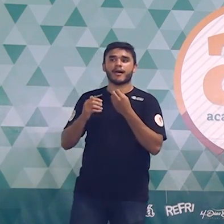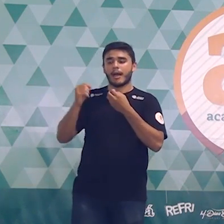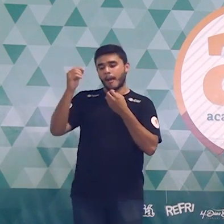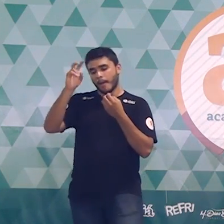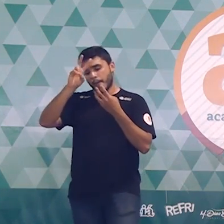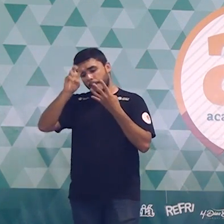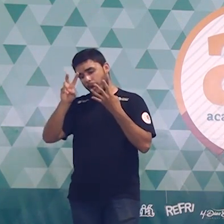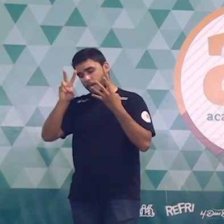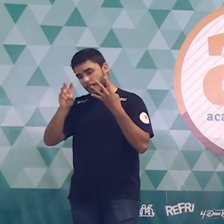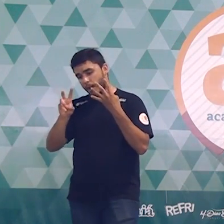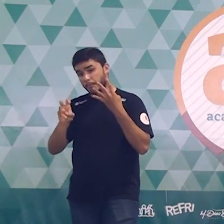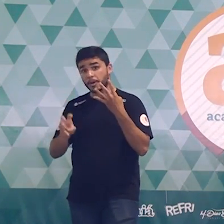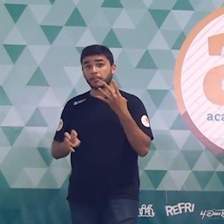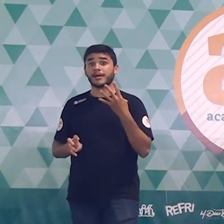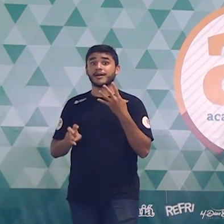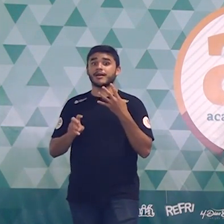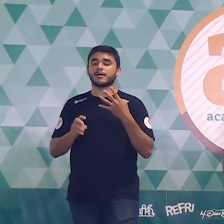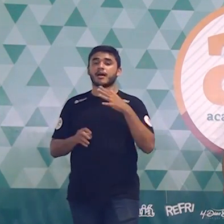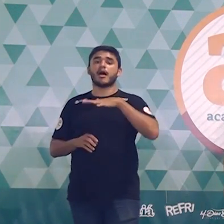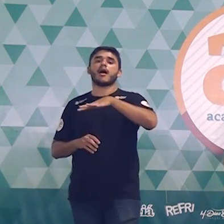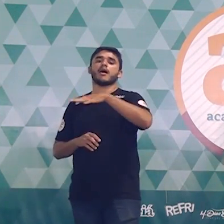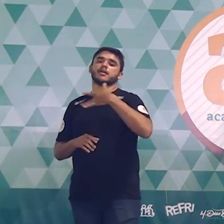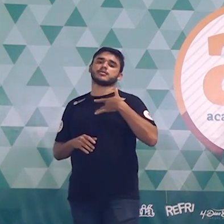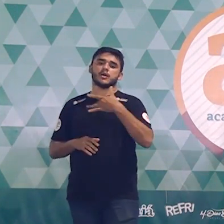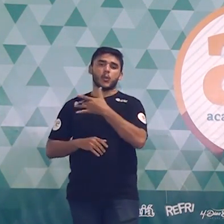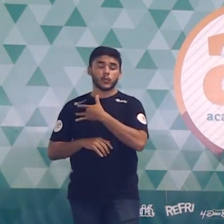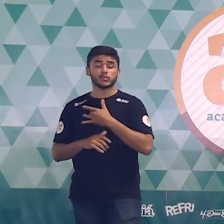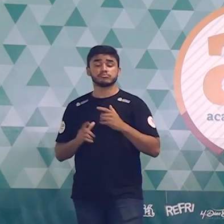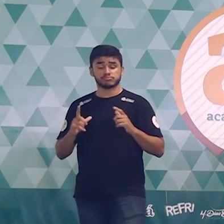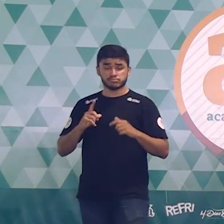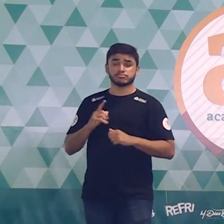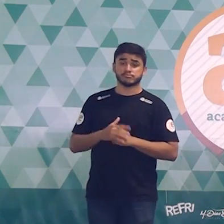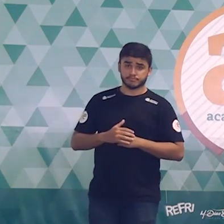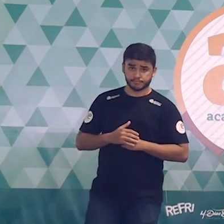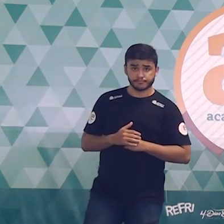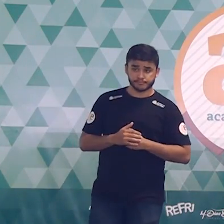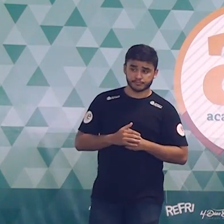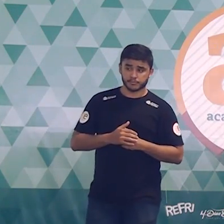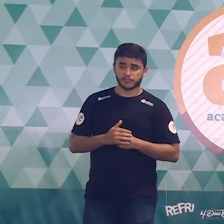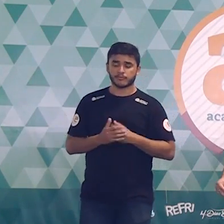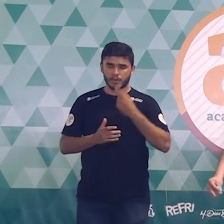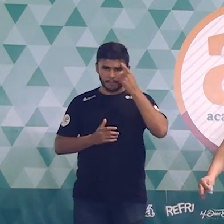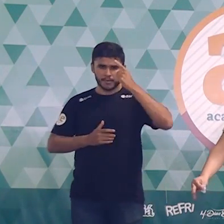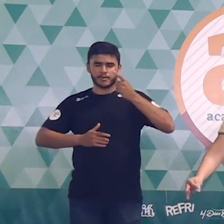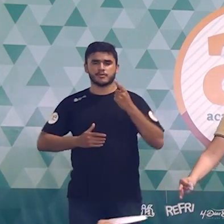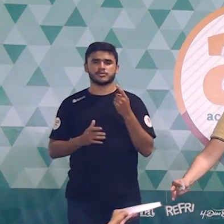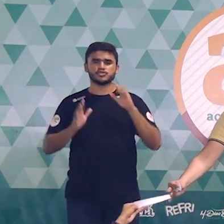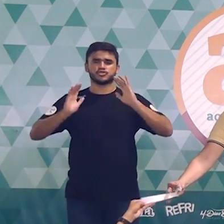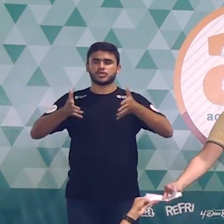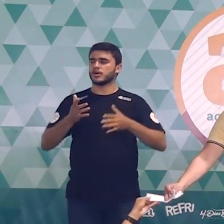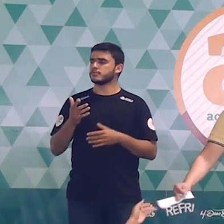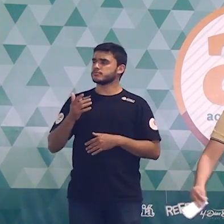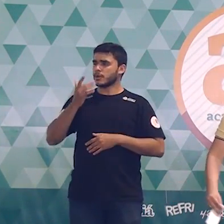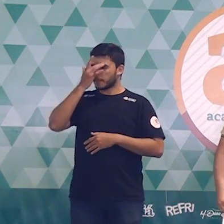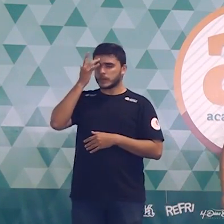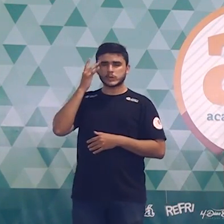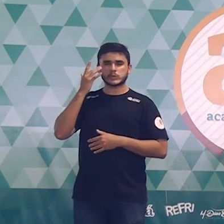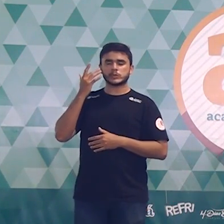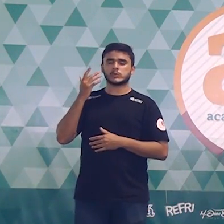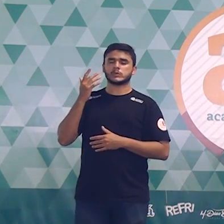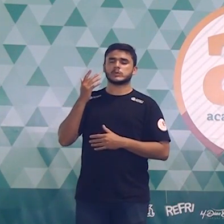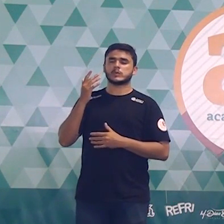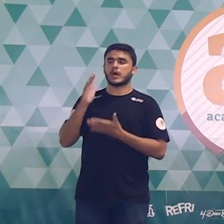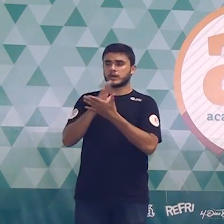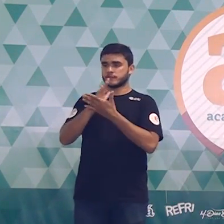centenas de temas cotados. Quem faz vestibular já em algumas oportunidades, já deve ter escutado dos corretores, já deve ter